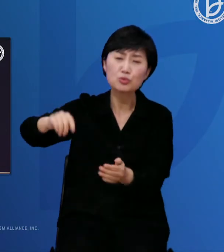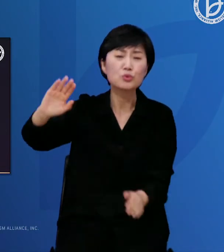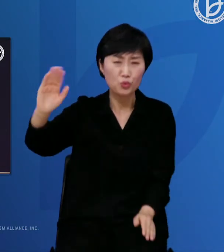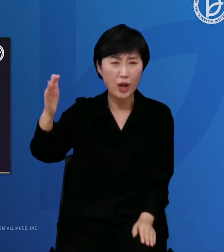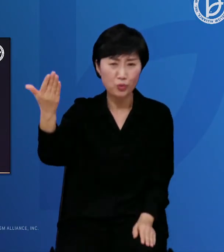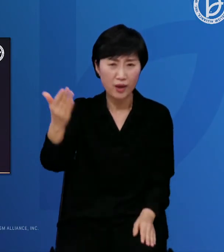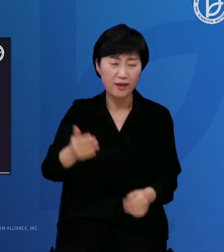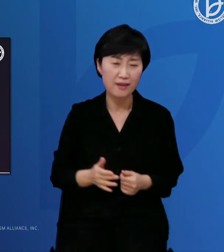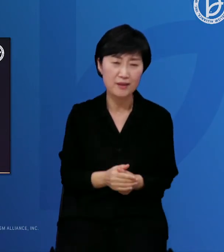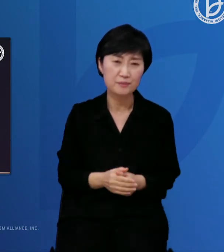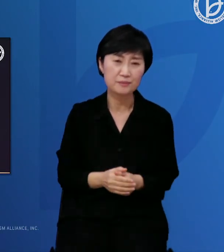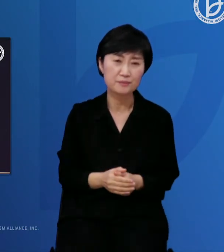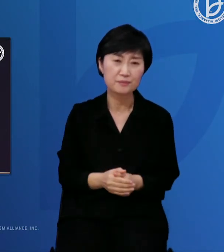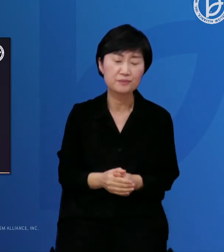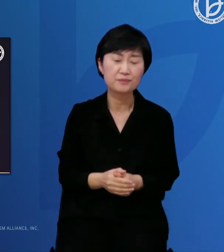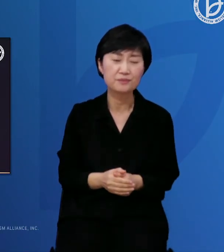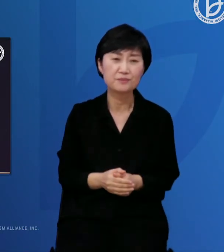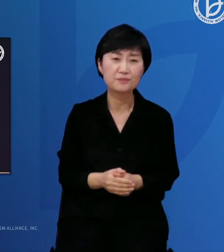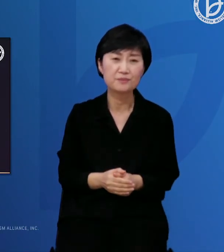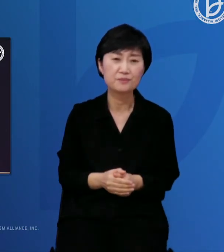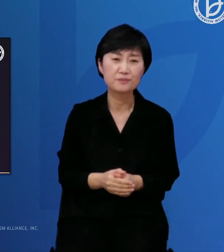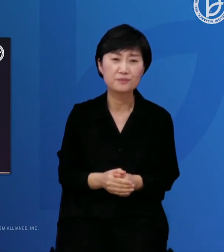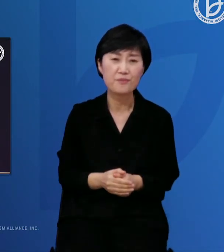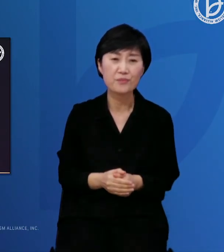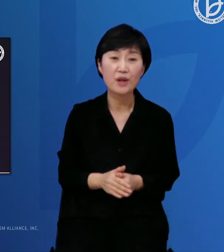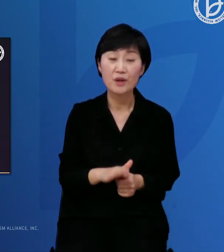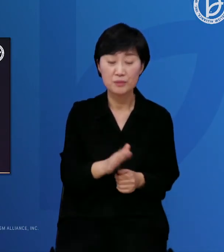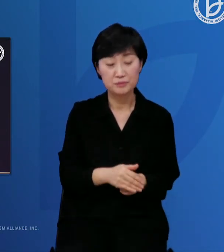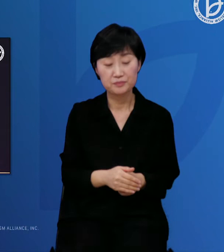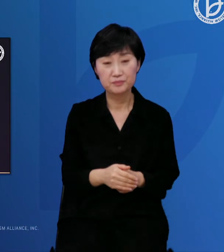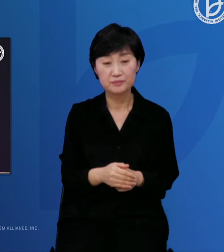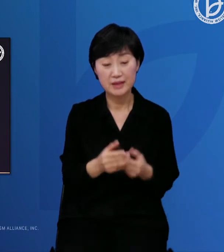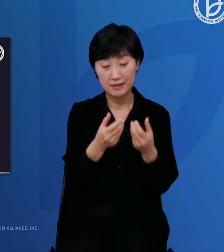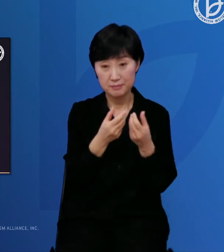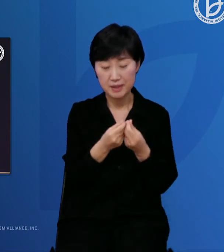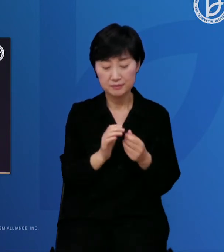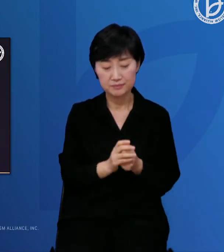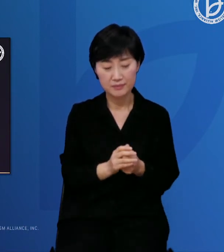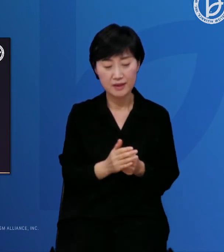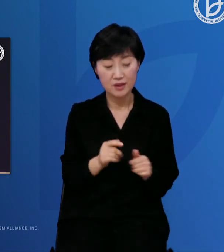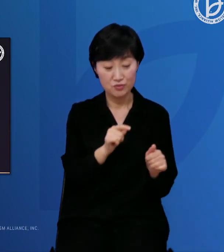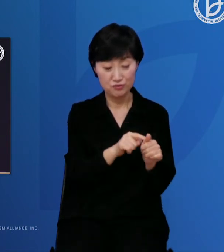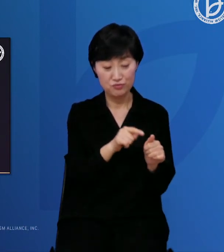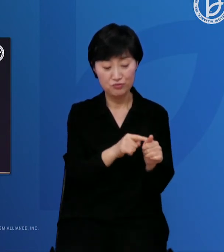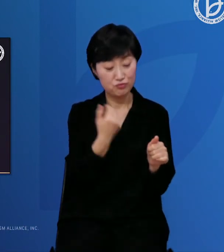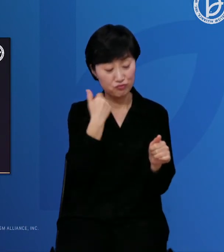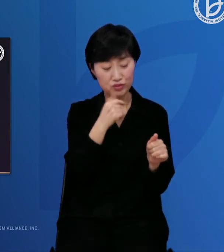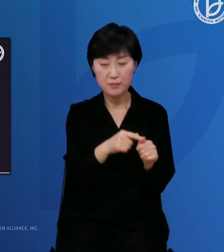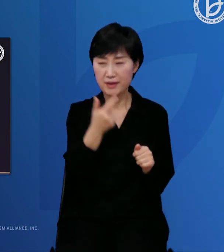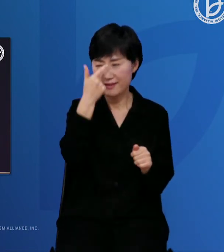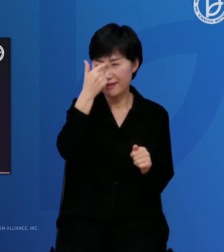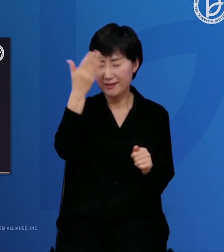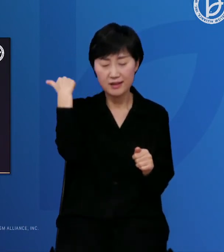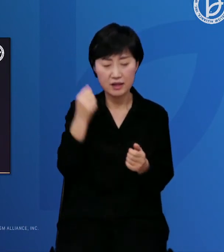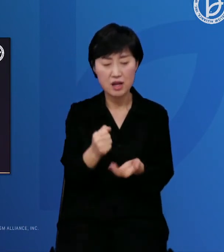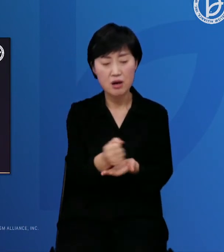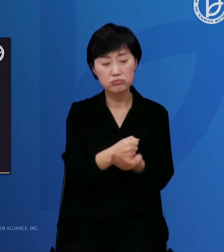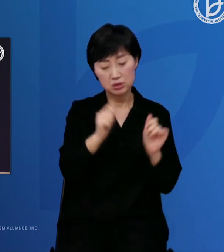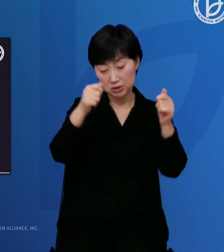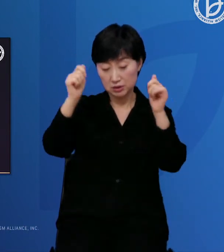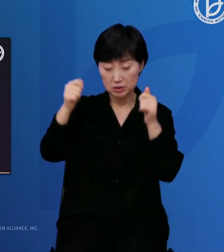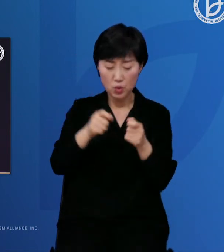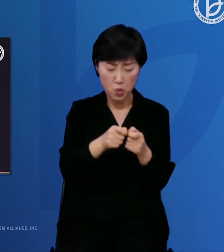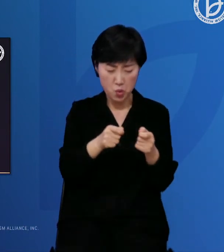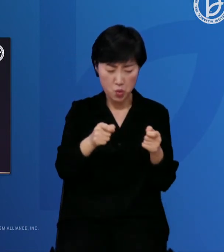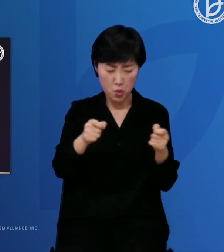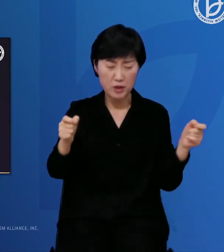this Jesus. 오랫동안 무속인으로 있었던 분이 제게 그 편지를 보내서요. 자꾸 귀신이 보이는데 어떻게